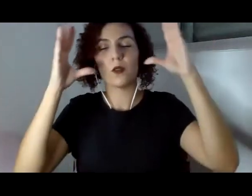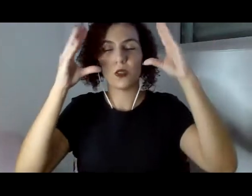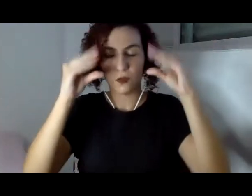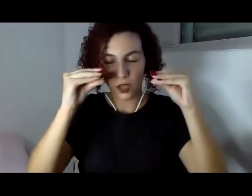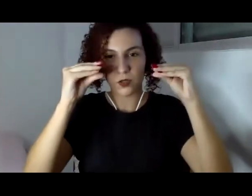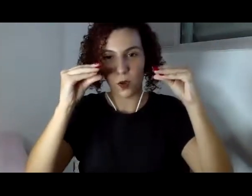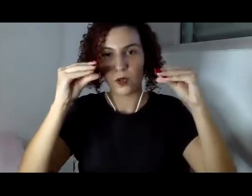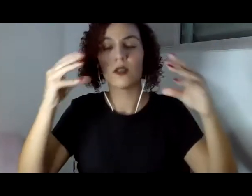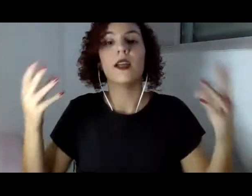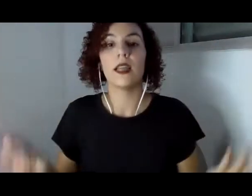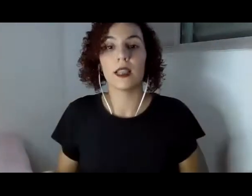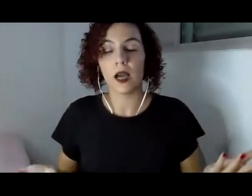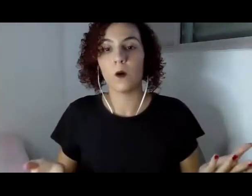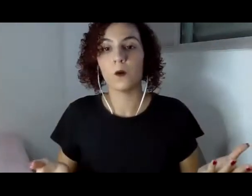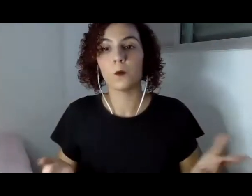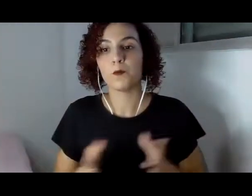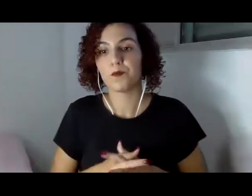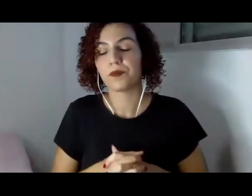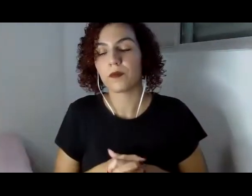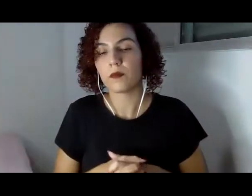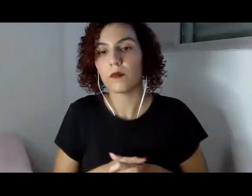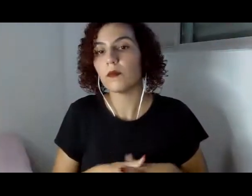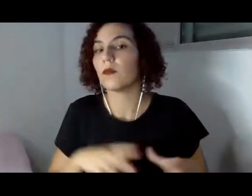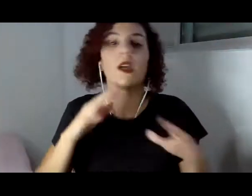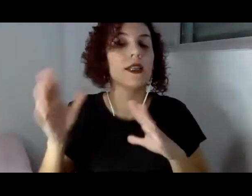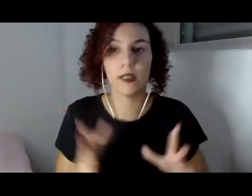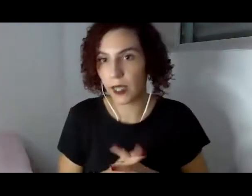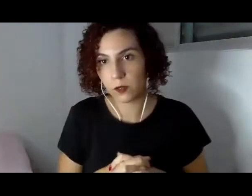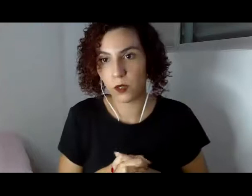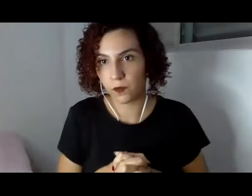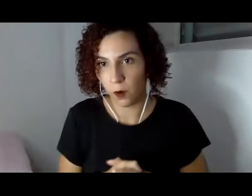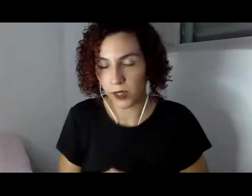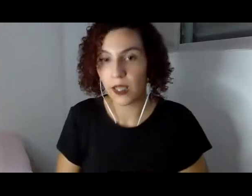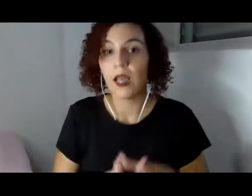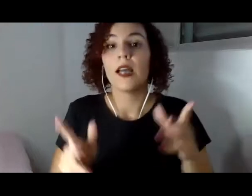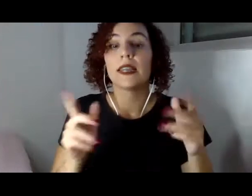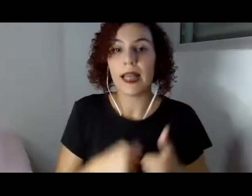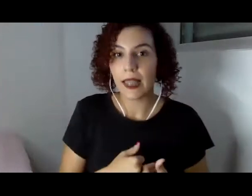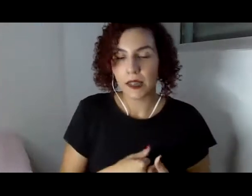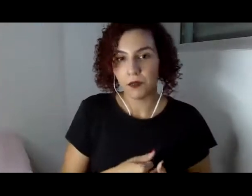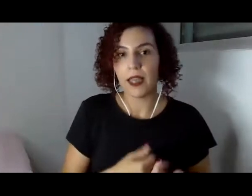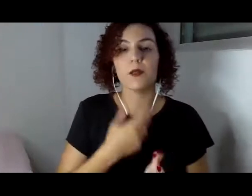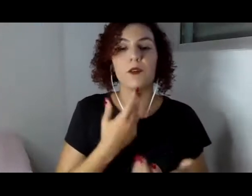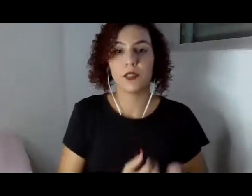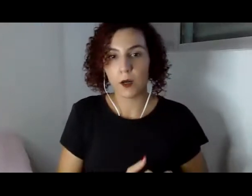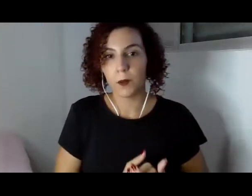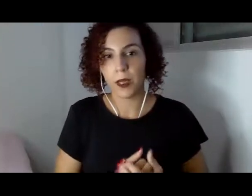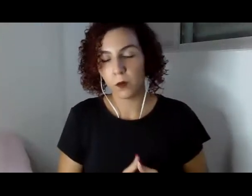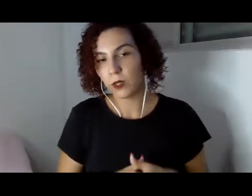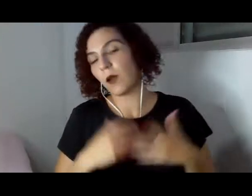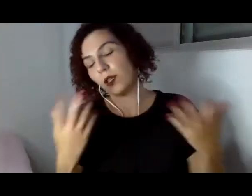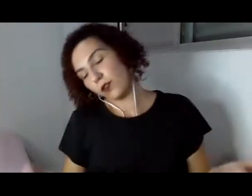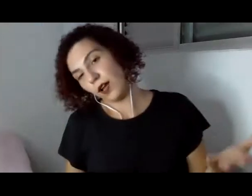né? Então, a gente fecha os olhos. Então, existem as duas formas. Na terça-feira, me fizeram